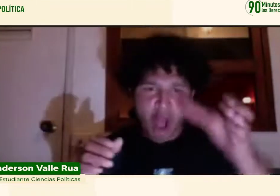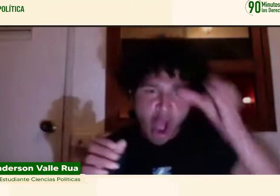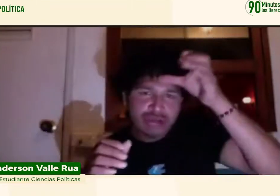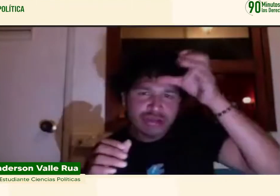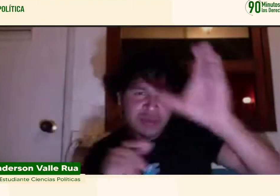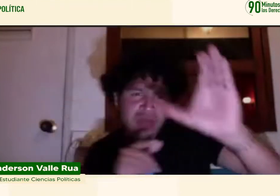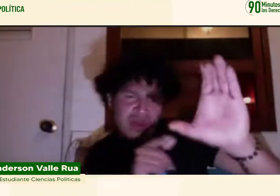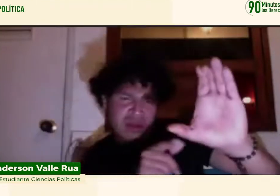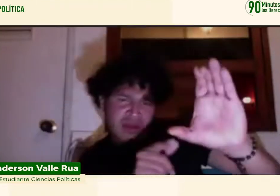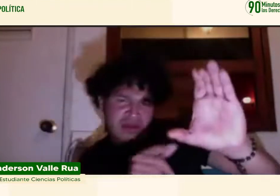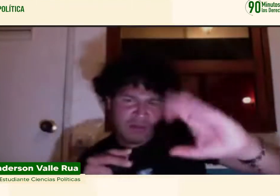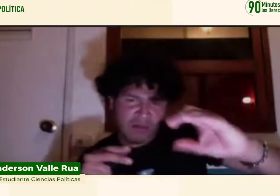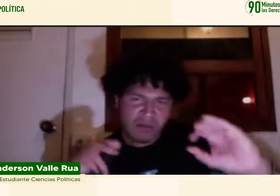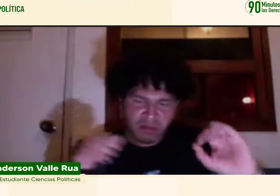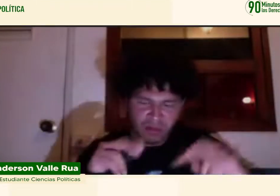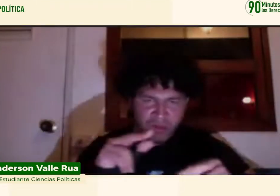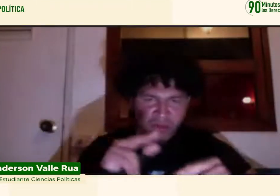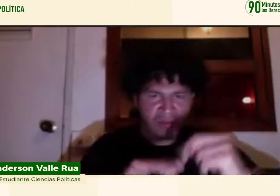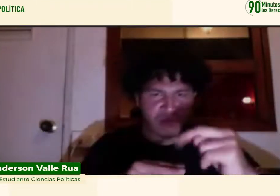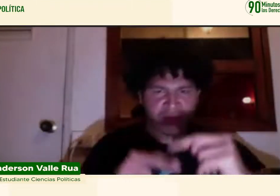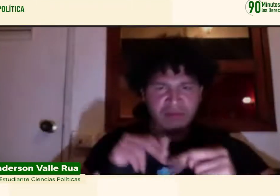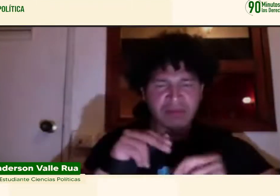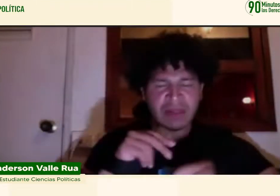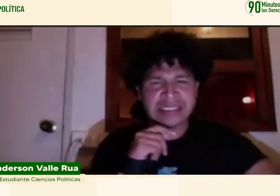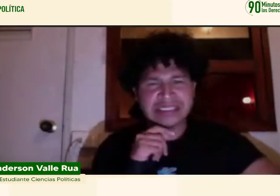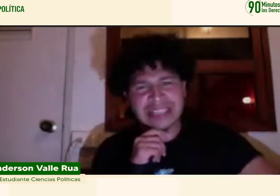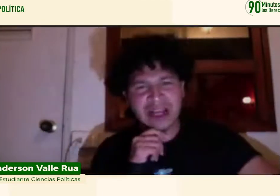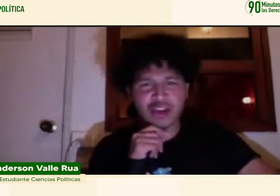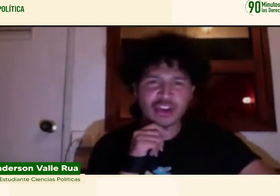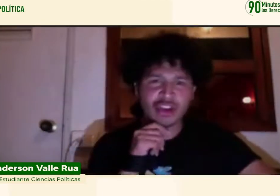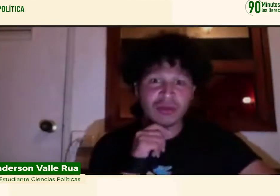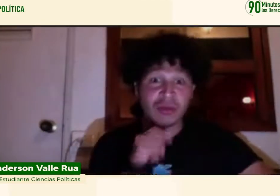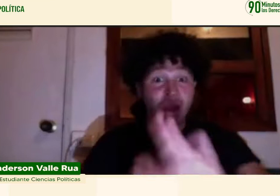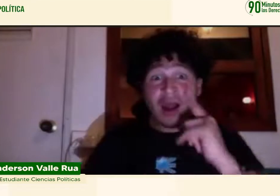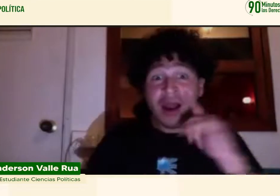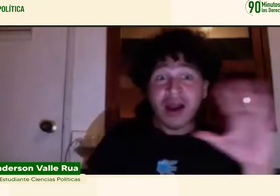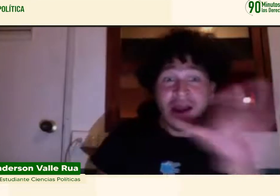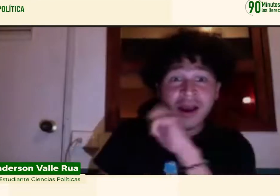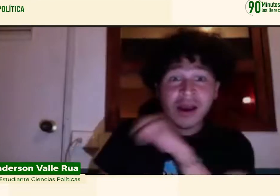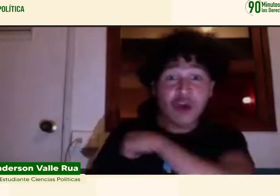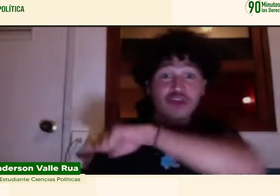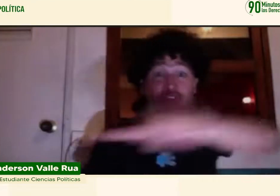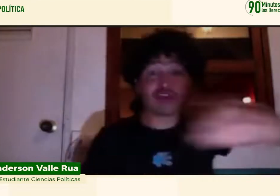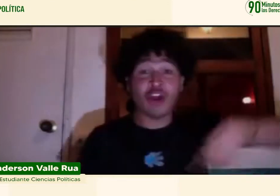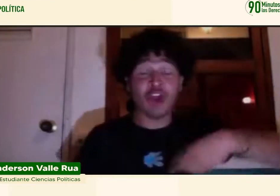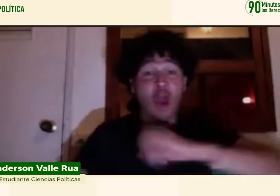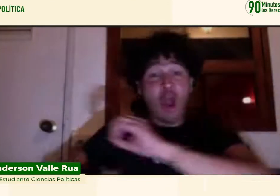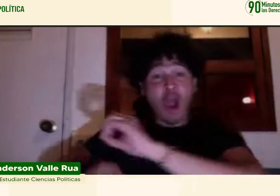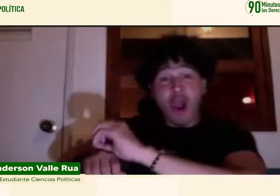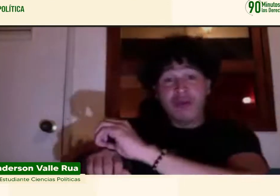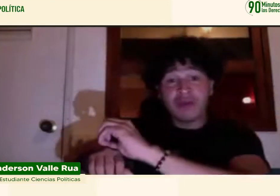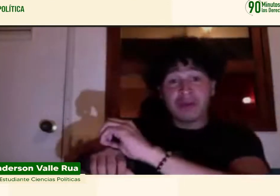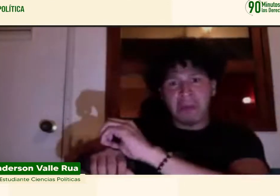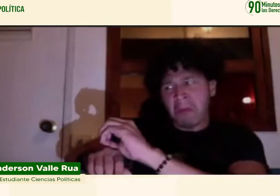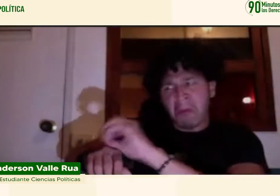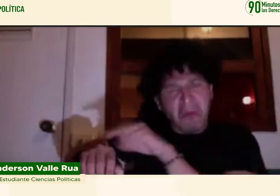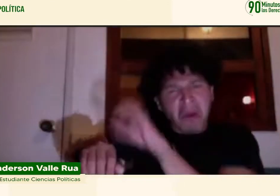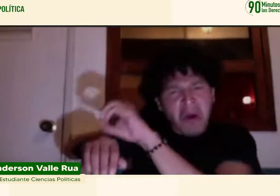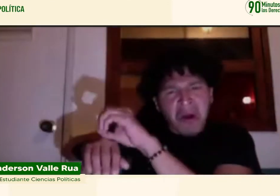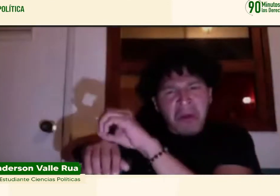que cada uno aportando y también la definición de esos conceptos es que vamos construyendo también una decisión acerca y sobre las